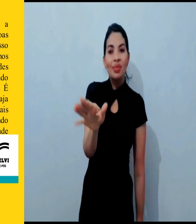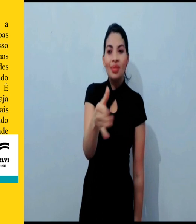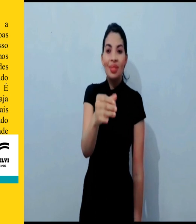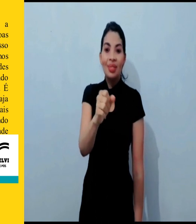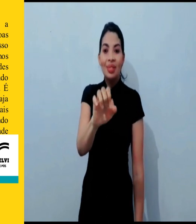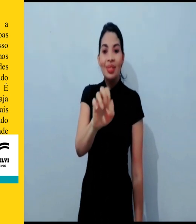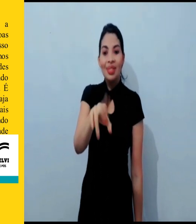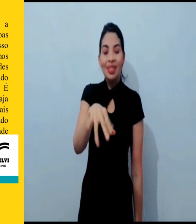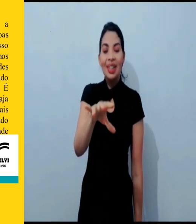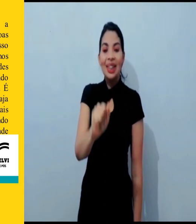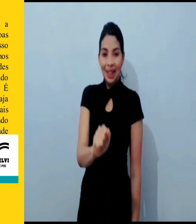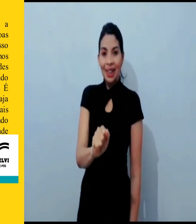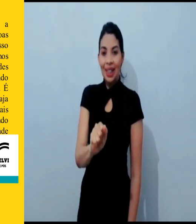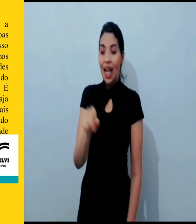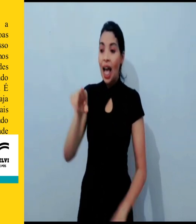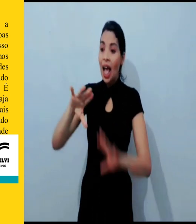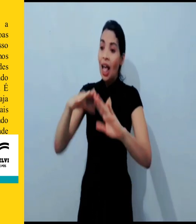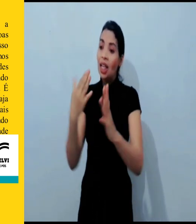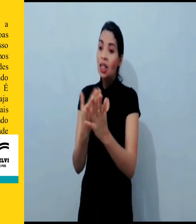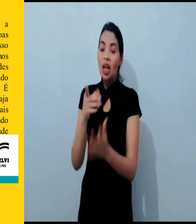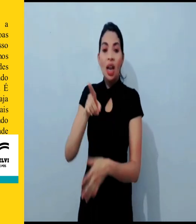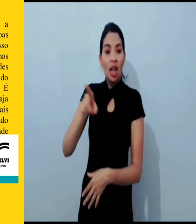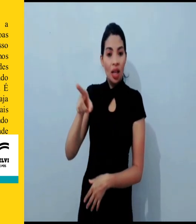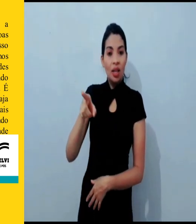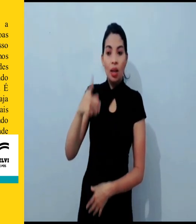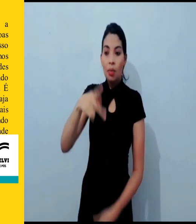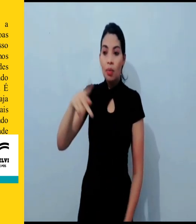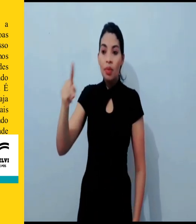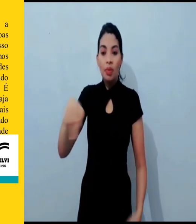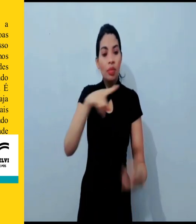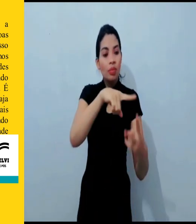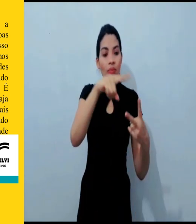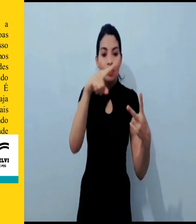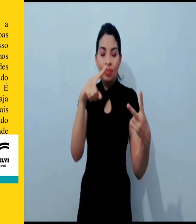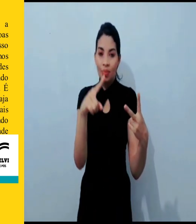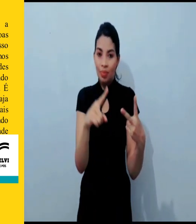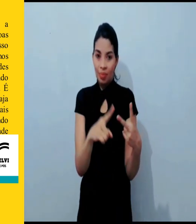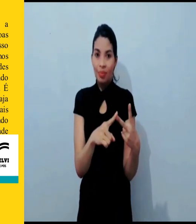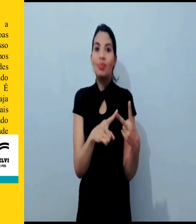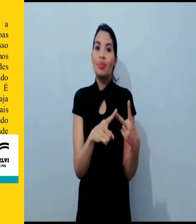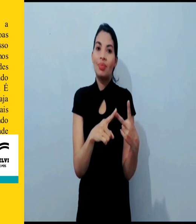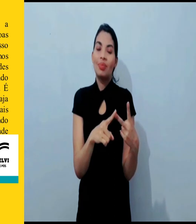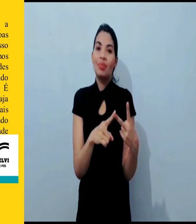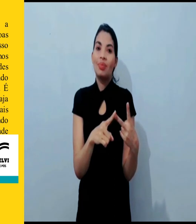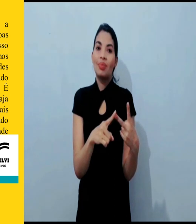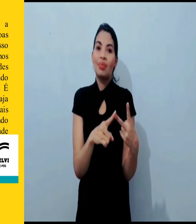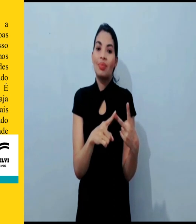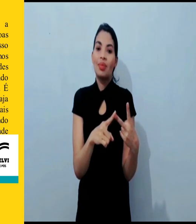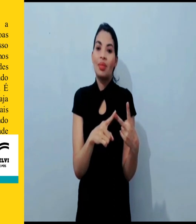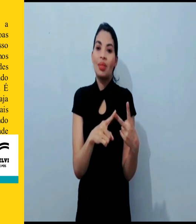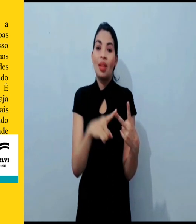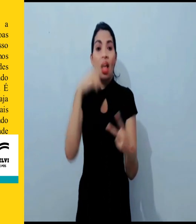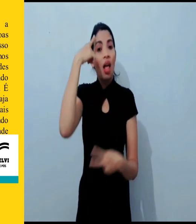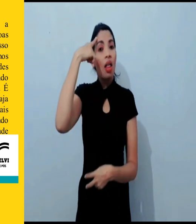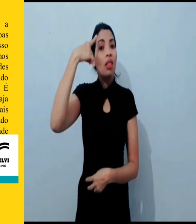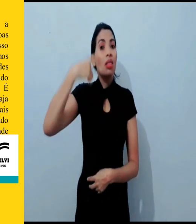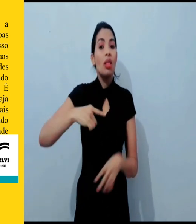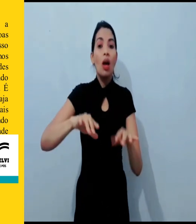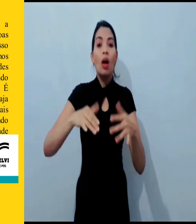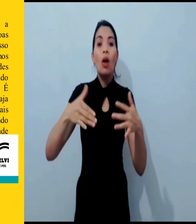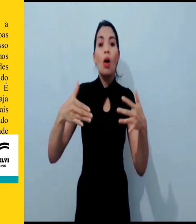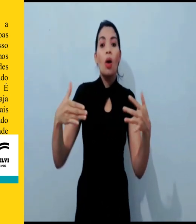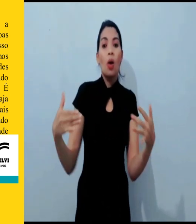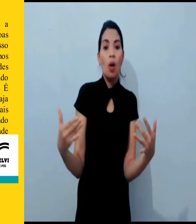Na mesma, foi aplicado um questionário a 2 professores da unidade escolar. Os mesmos